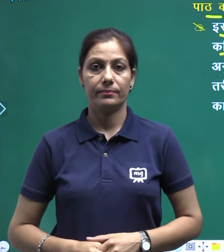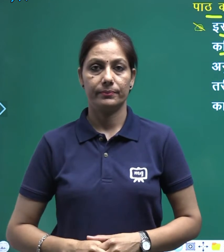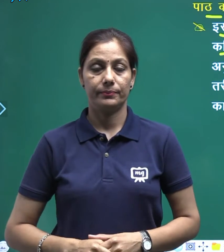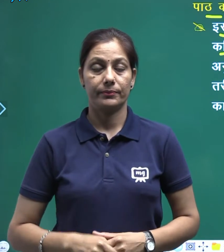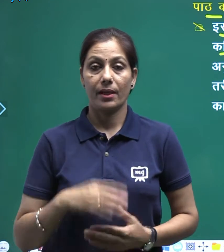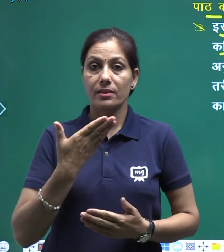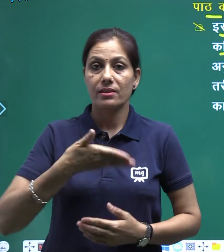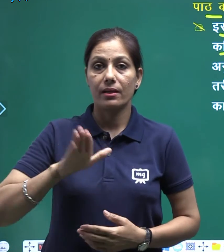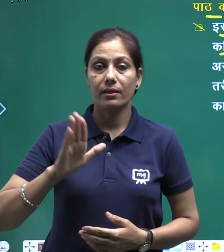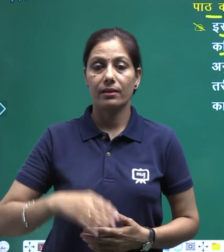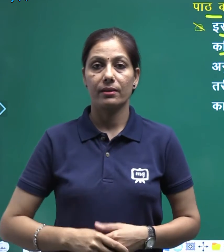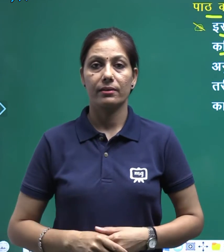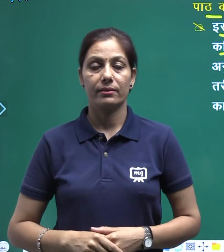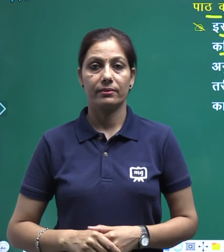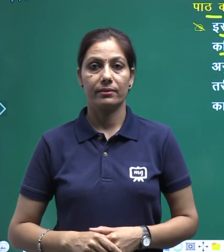पलायन के